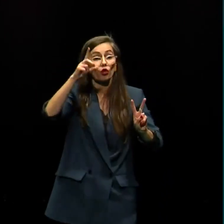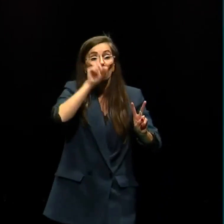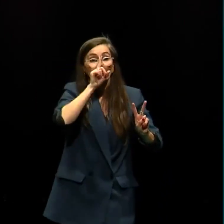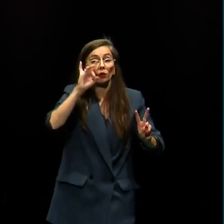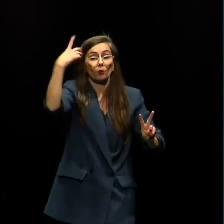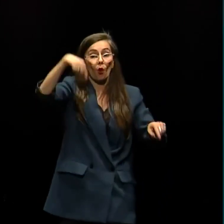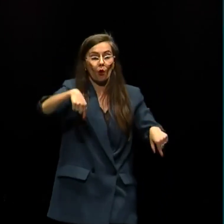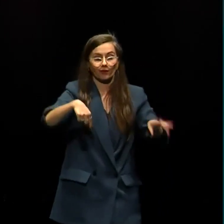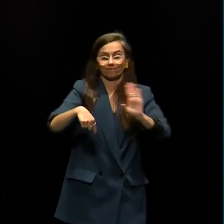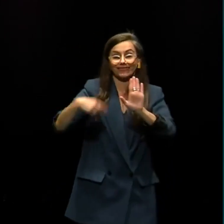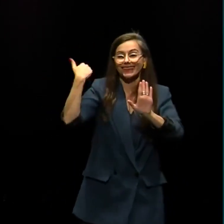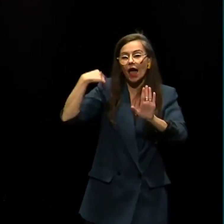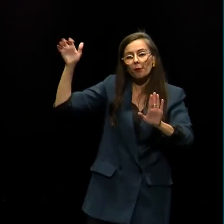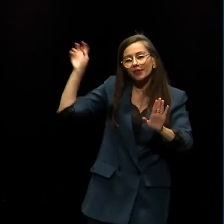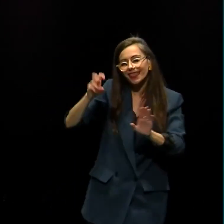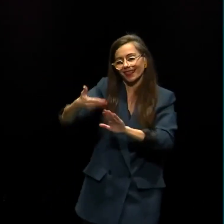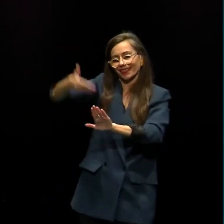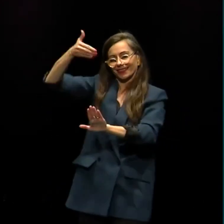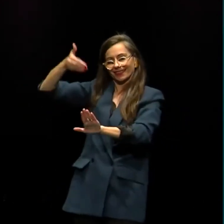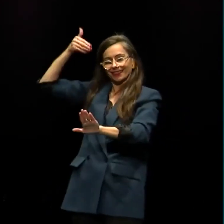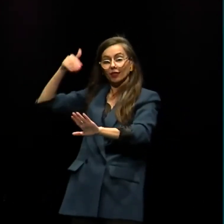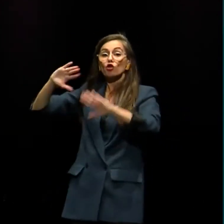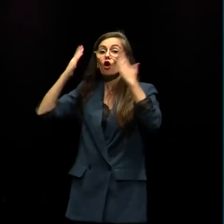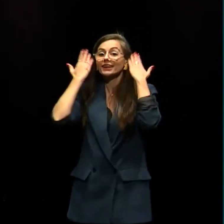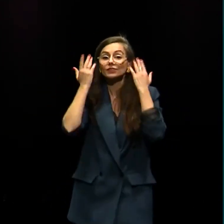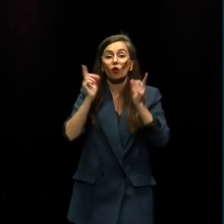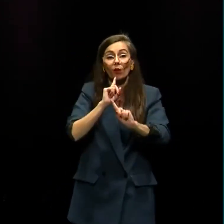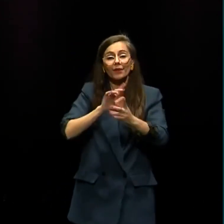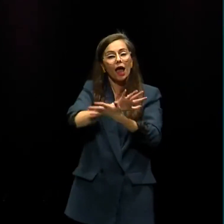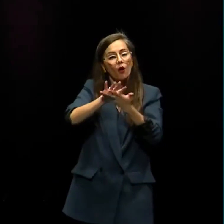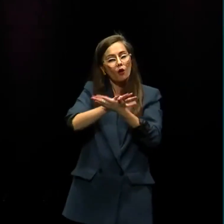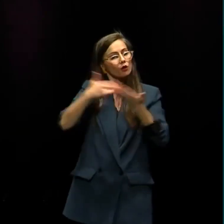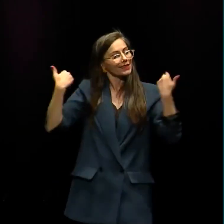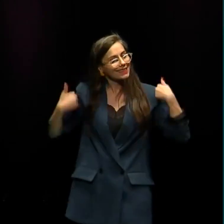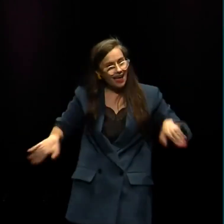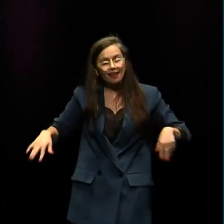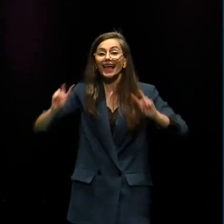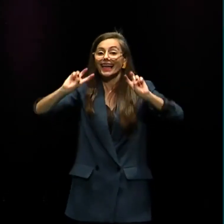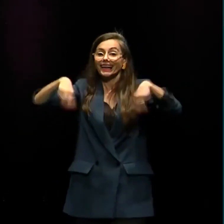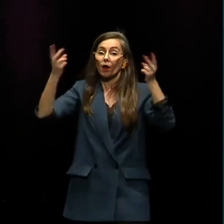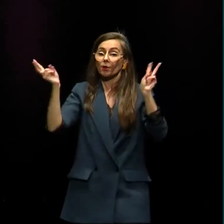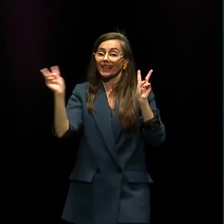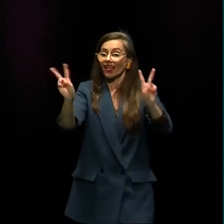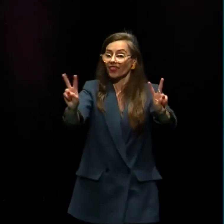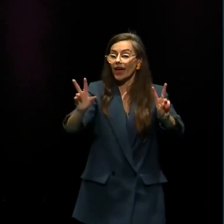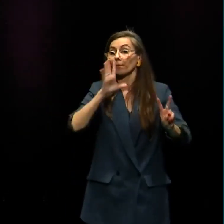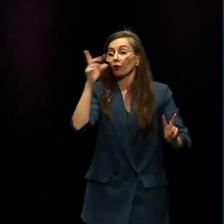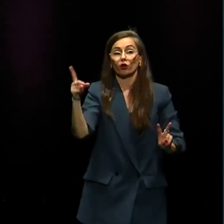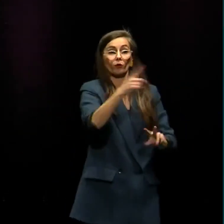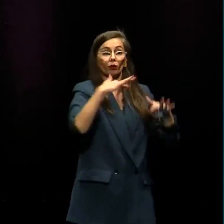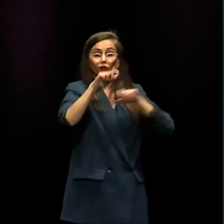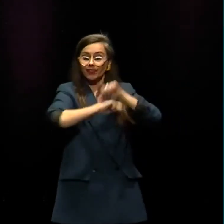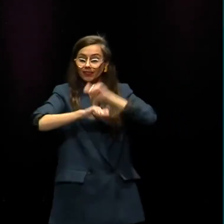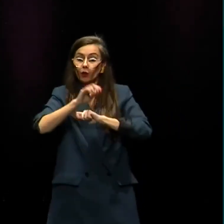al tercer objetivo de este proyecto, que era trabajar sobre esa revitalización.